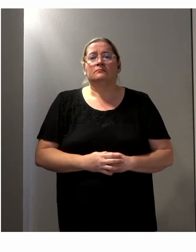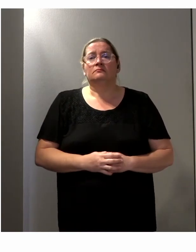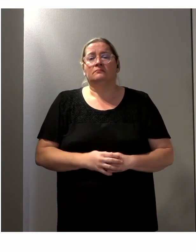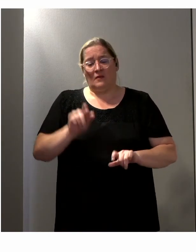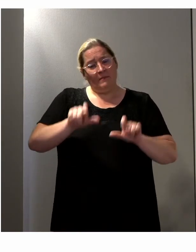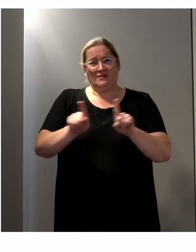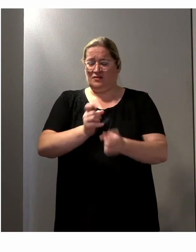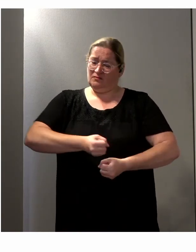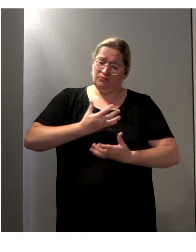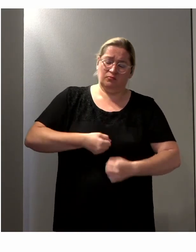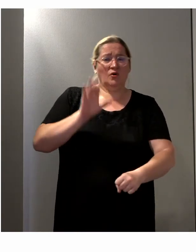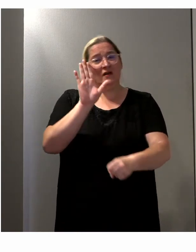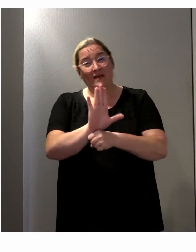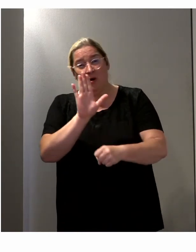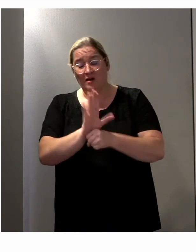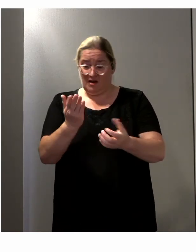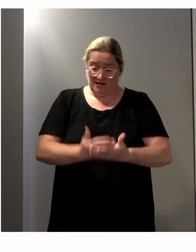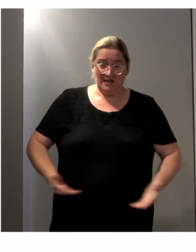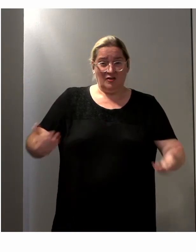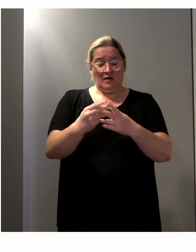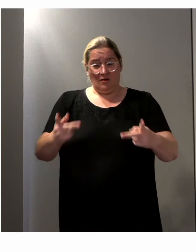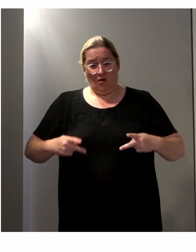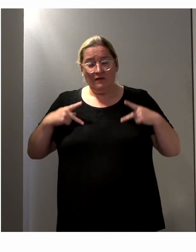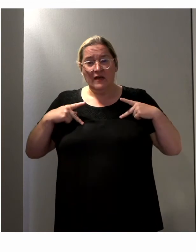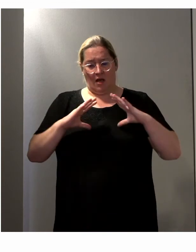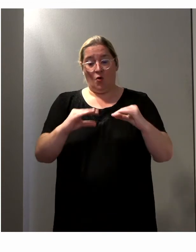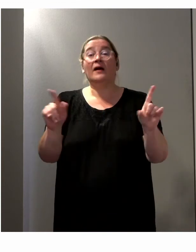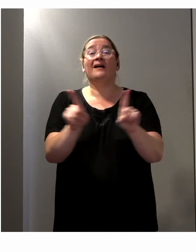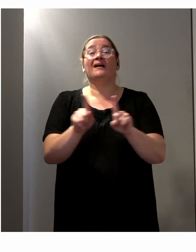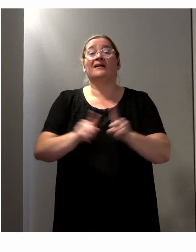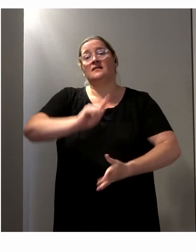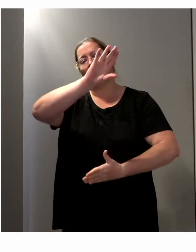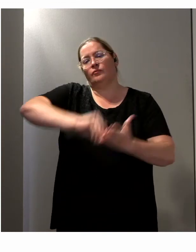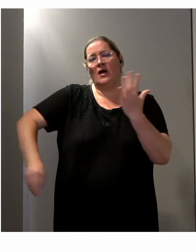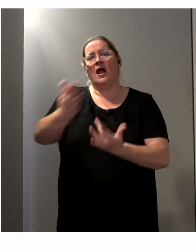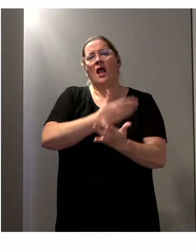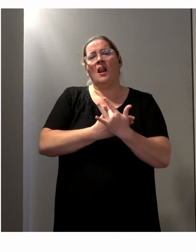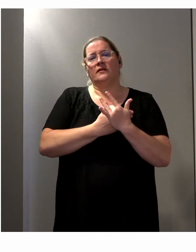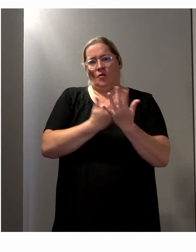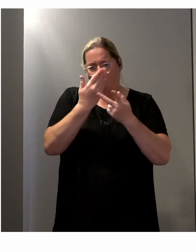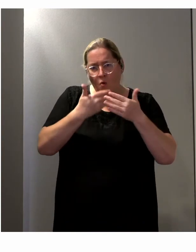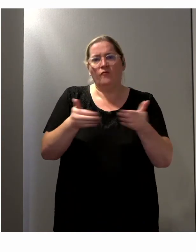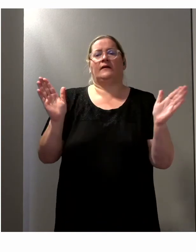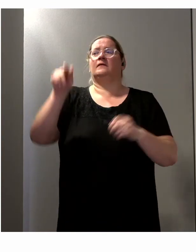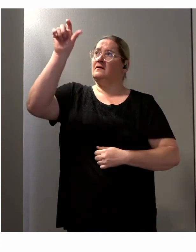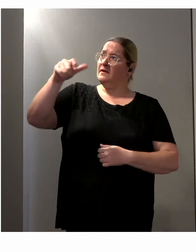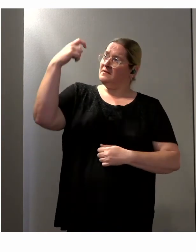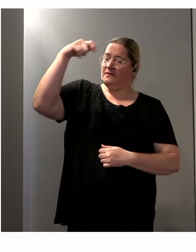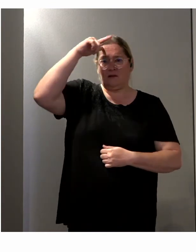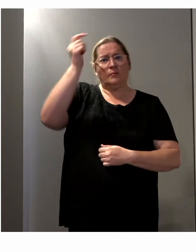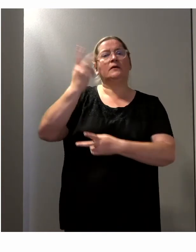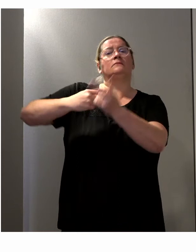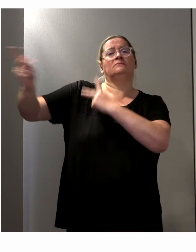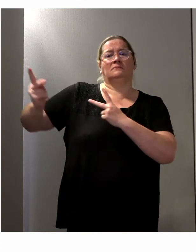nombreux témoignages de situations concrètes de vie, avec une lettre ouverte qui a été adressée au président de la République, donc